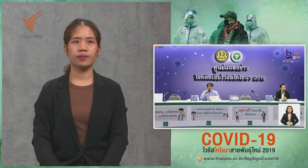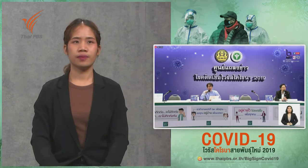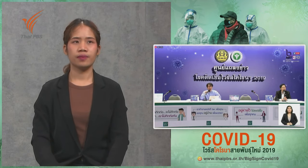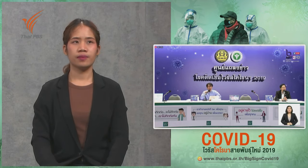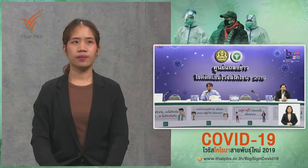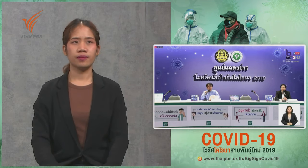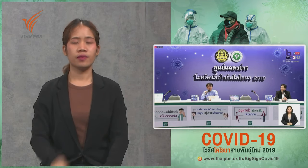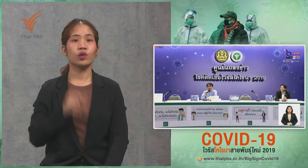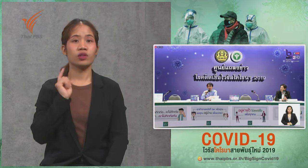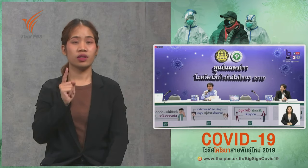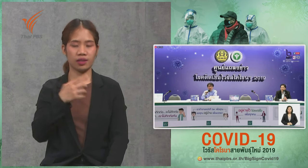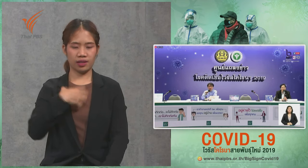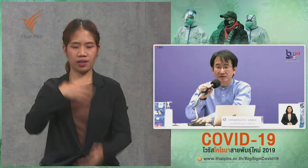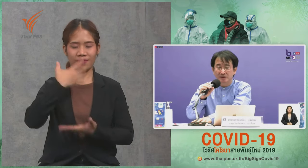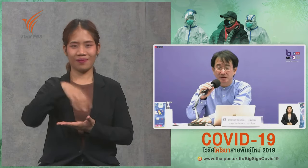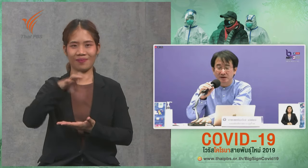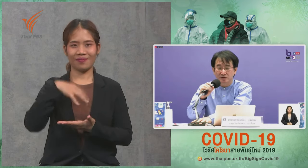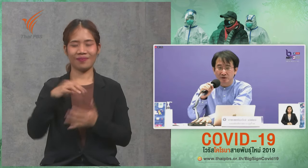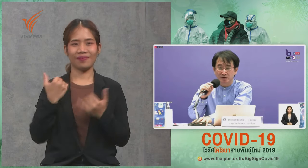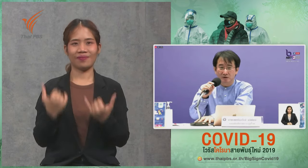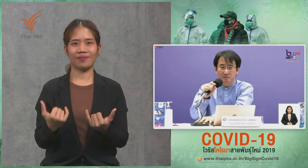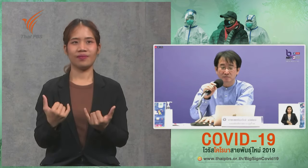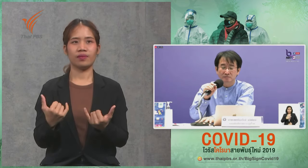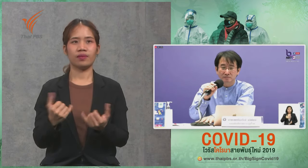จริงๆอยากจะเรียนอย่างนี้ครับว่า